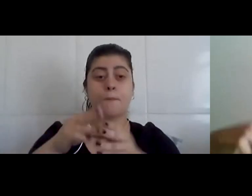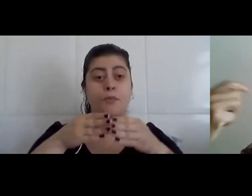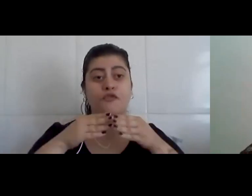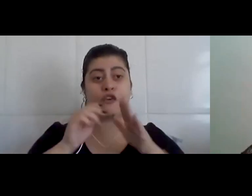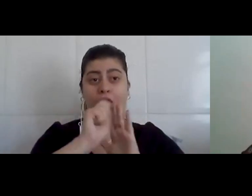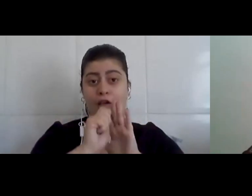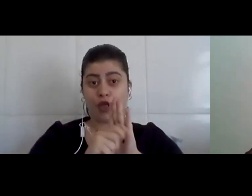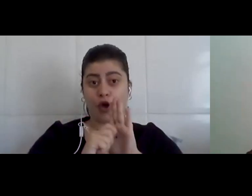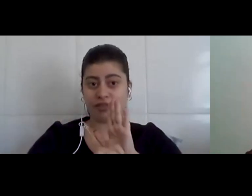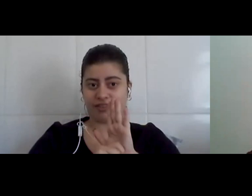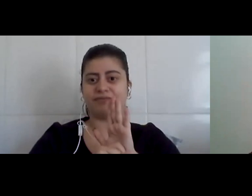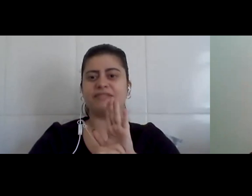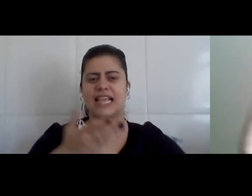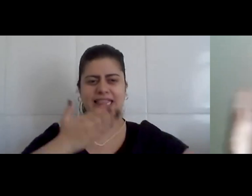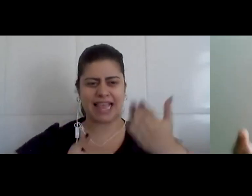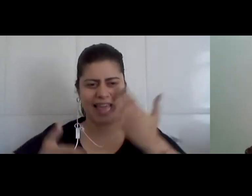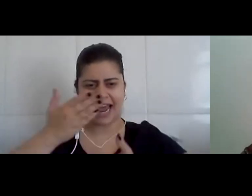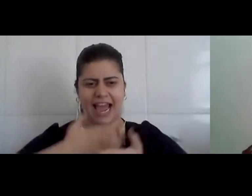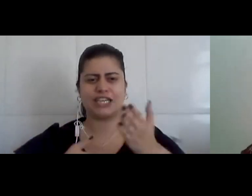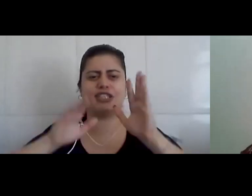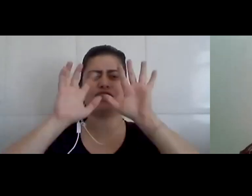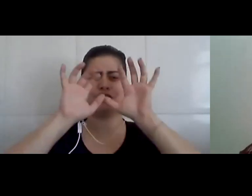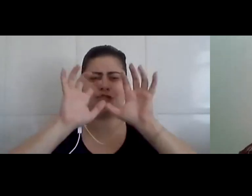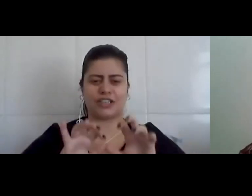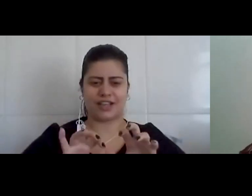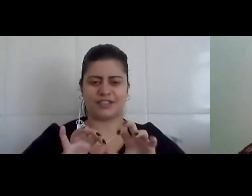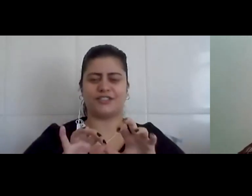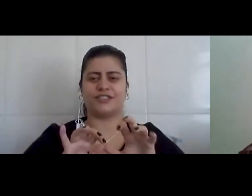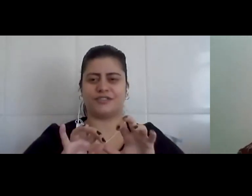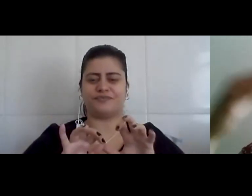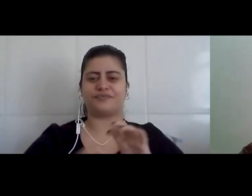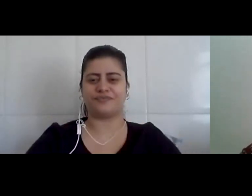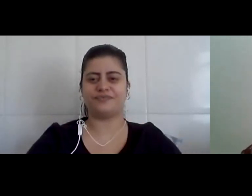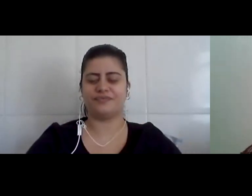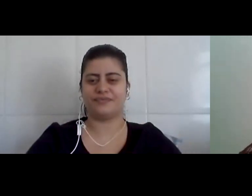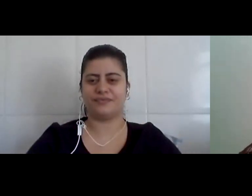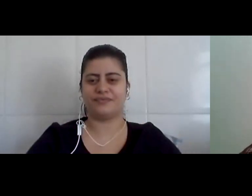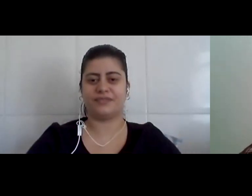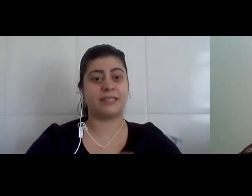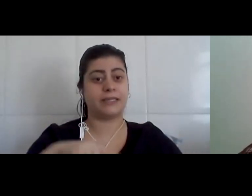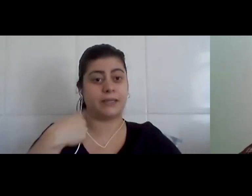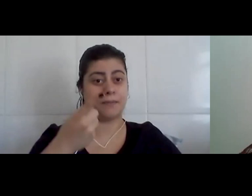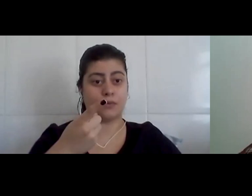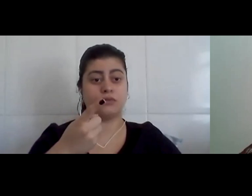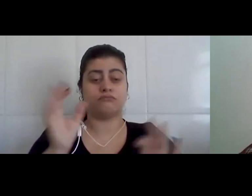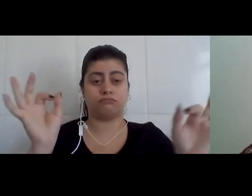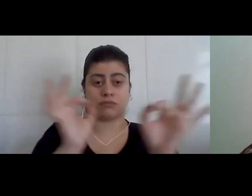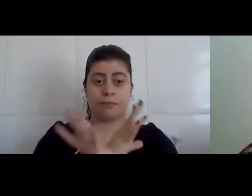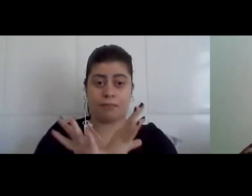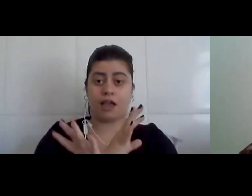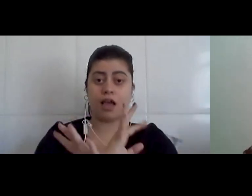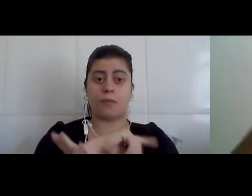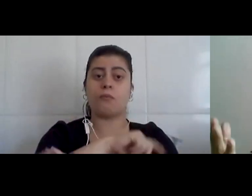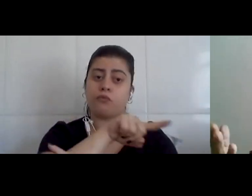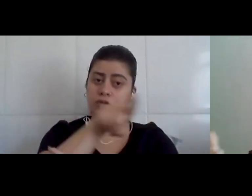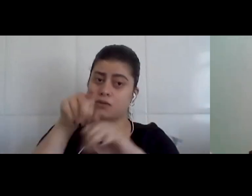questões, interagindo no chat, e a gente vai abrir para essas interações após a conclusão das 4 falas. Né? A